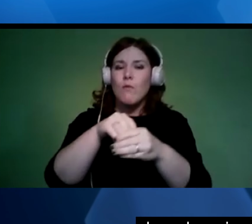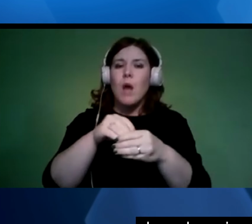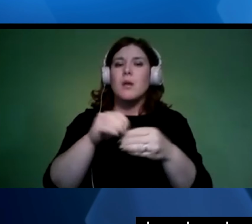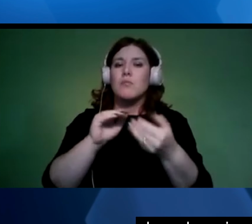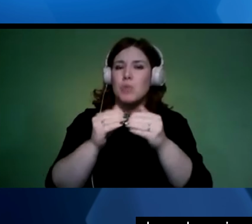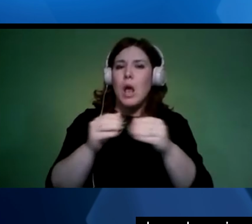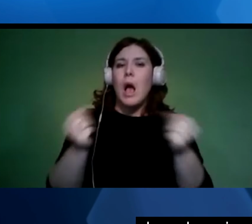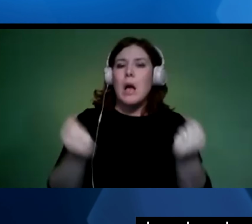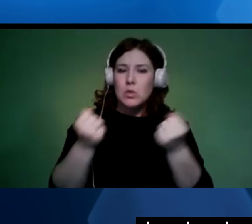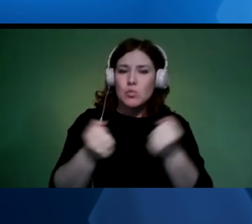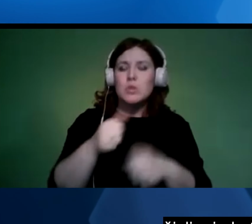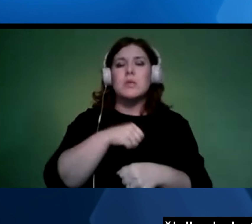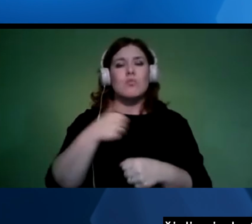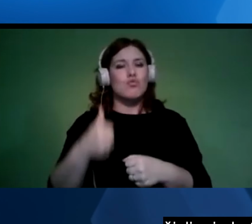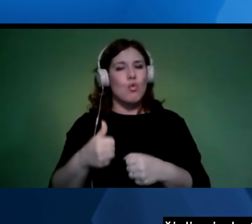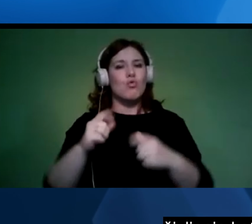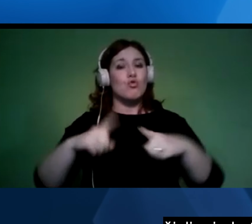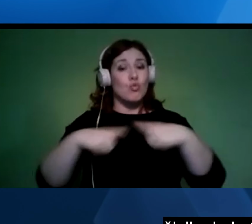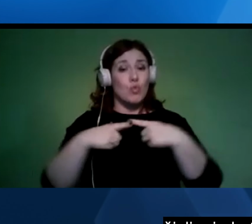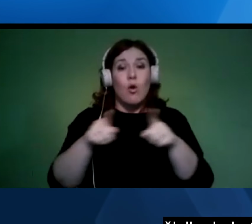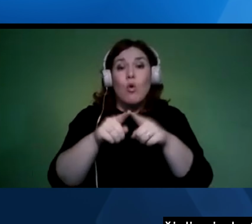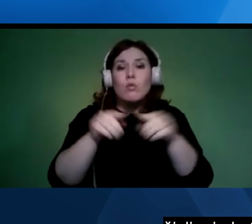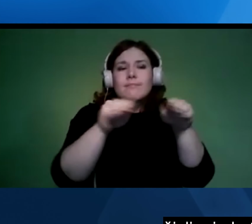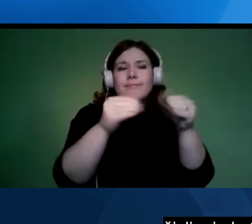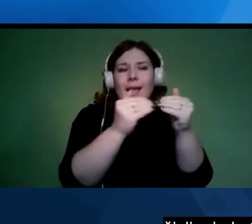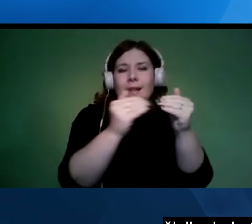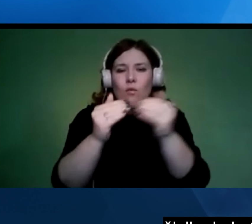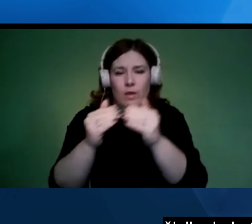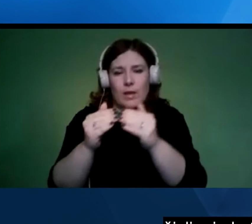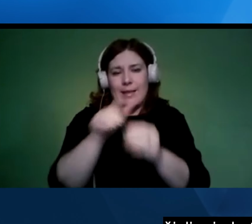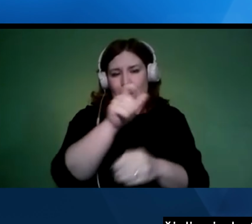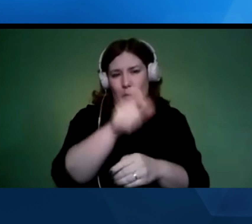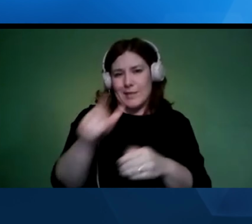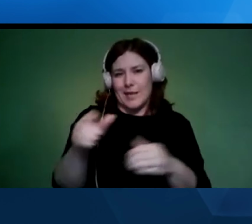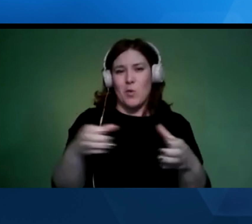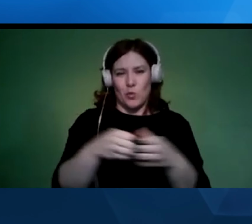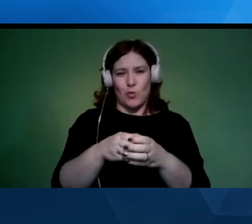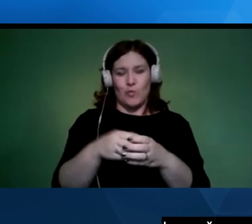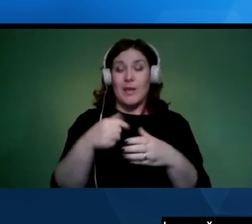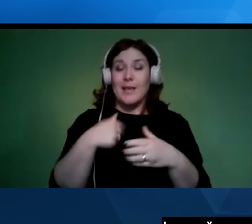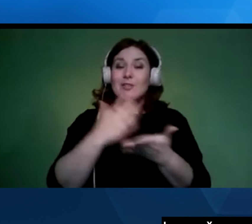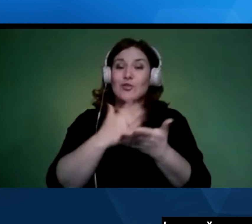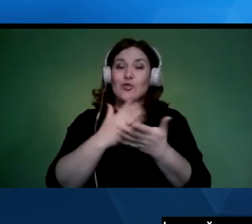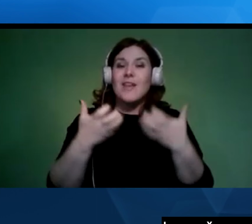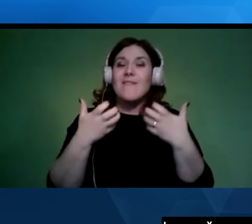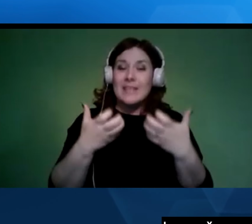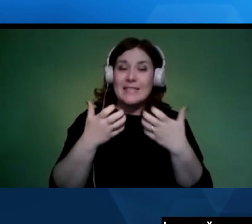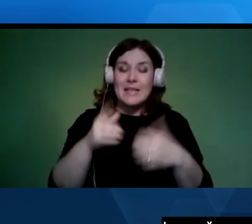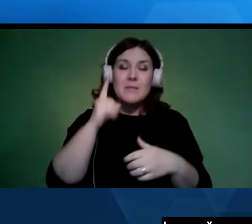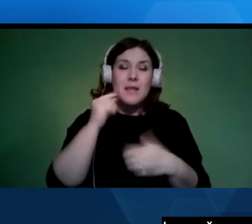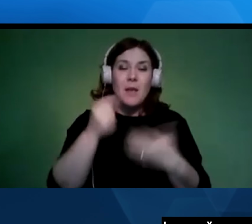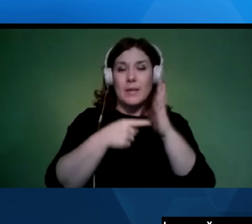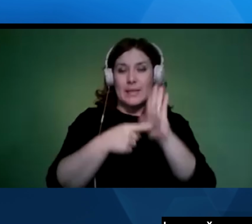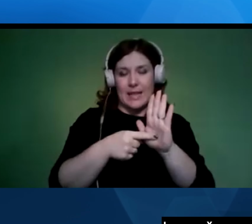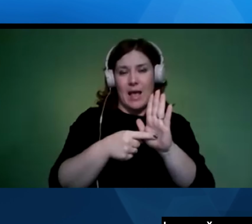socialne aktivnosti in samostojno življenje kot enakovredni posamezniki v družbi. In se že veselim, da nam